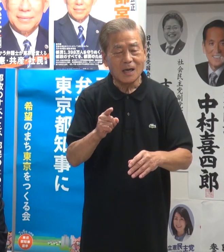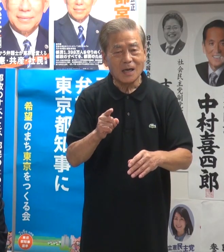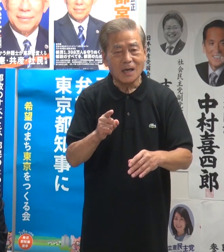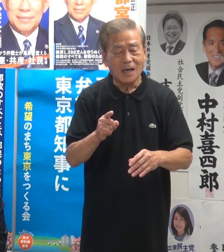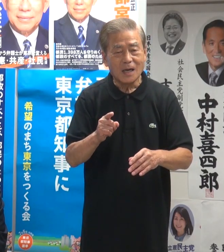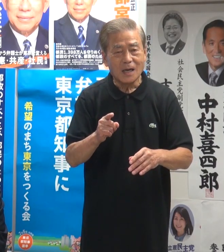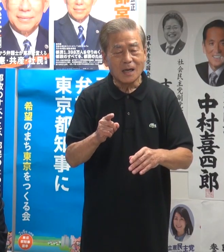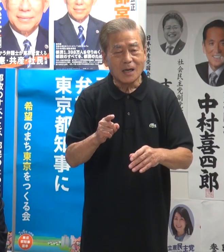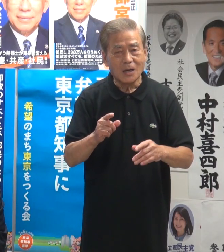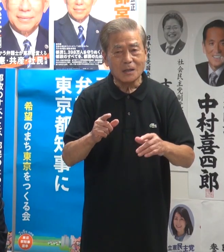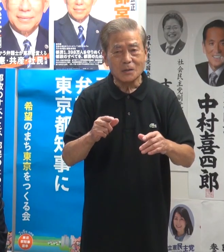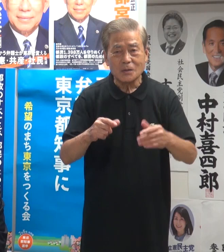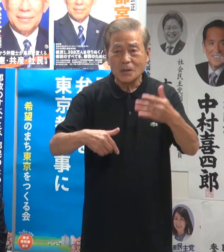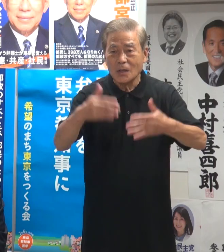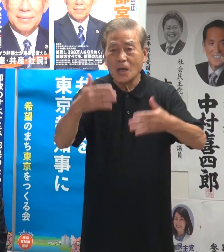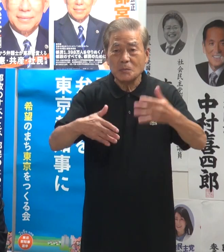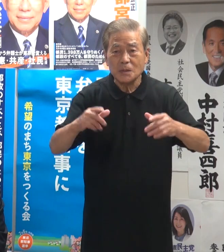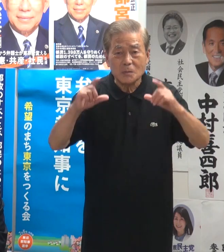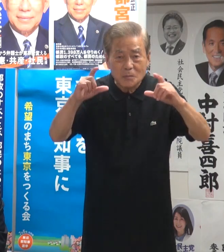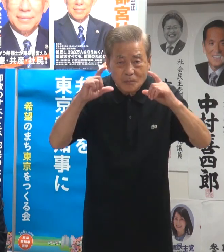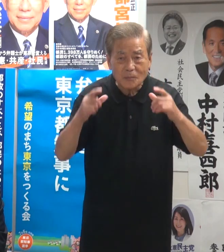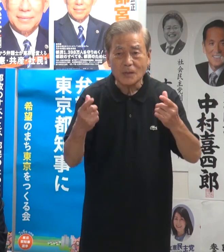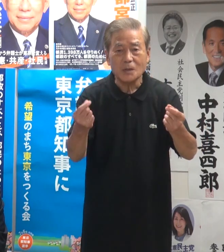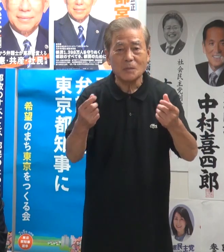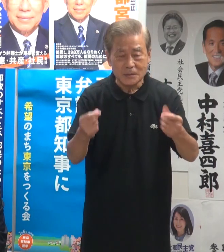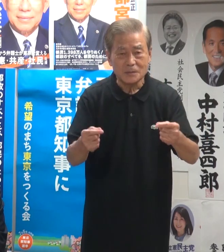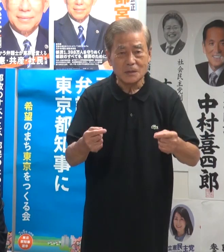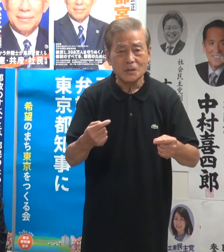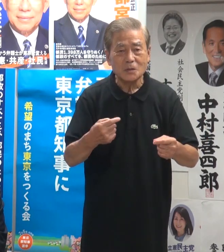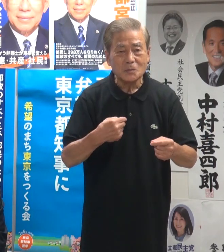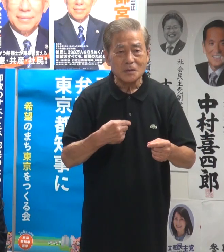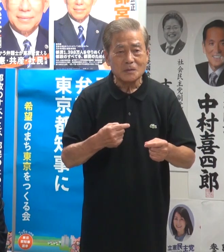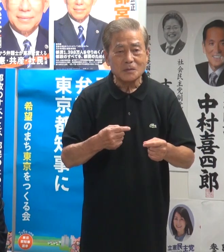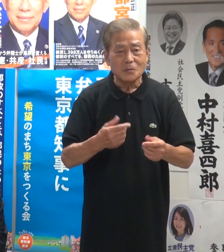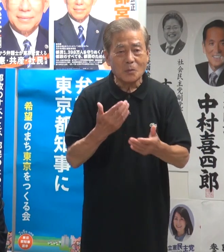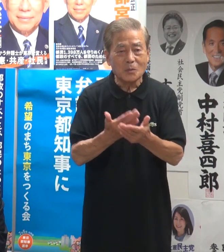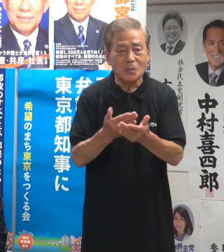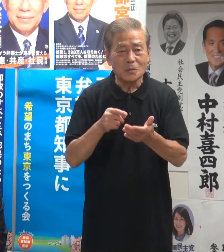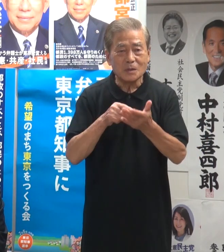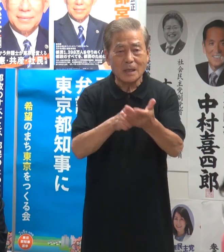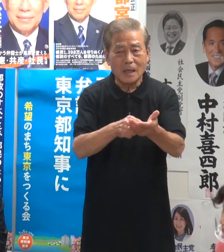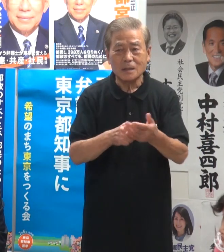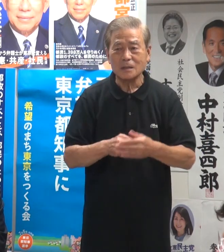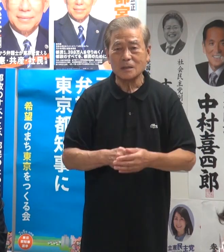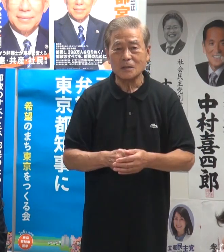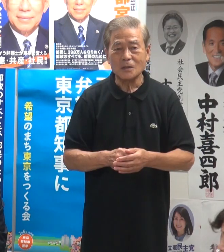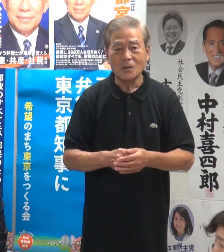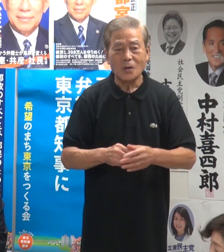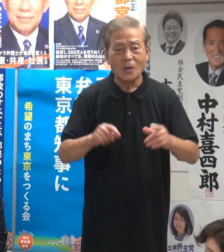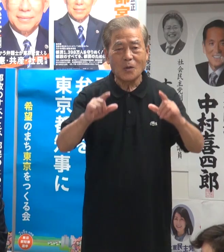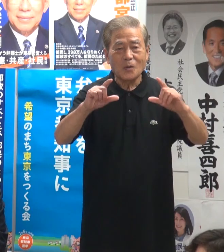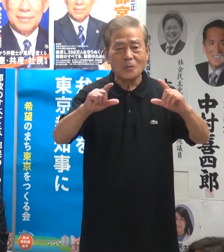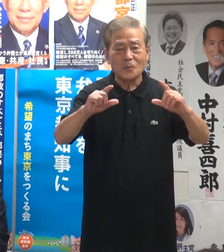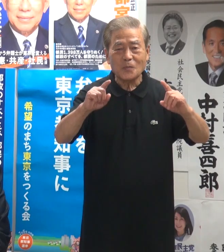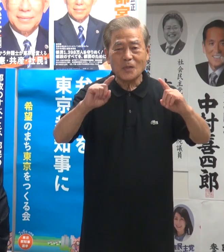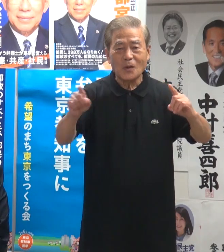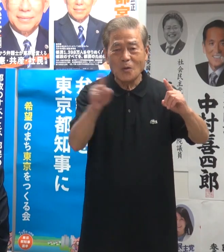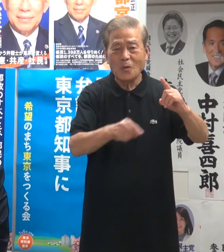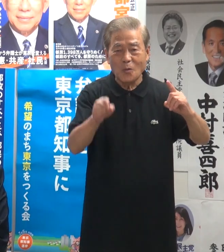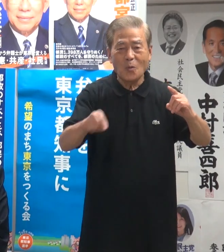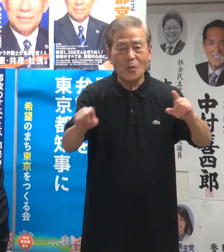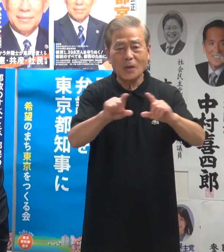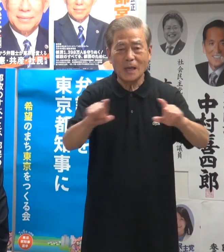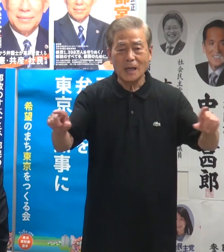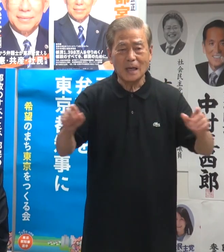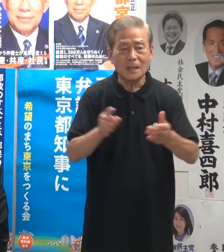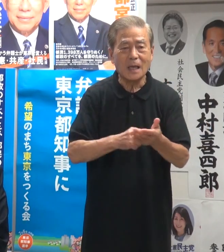れば全部出てくるじゃないですか。自分で指出しもせないで、それで公平じゃない公平じゃないっていうのは非常におかしいと思います。宇都